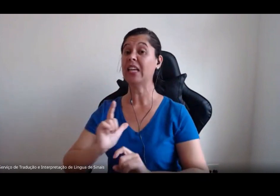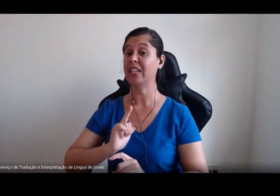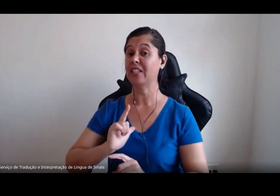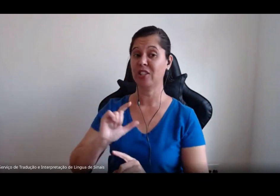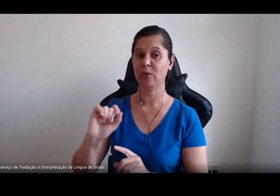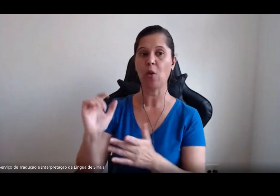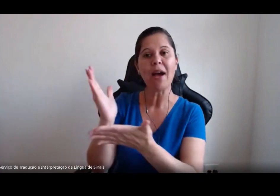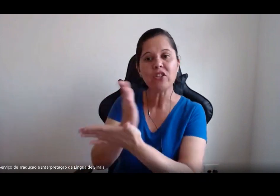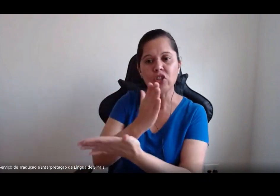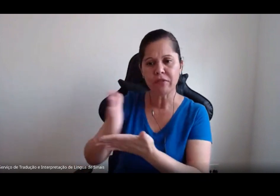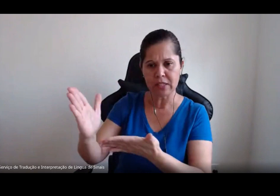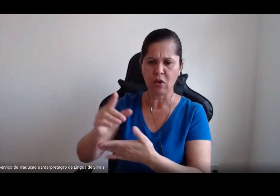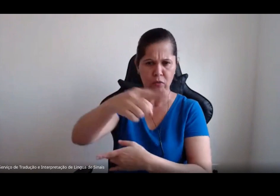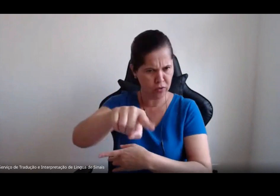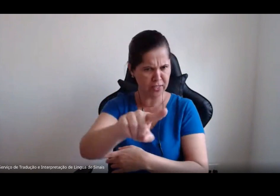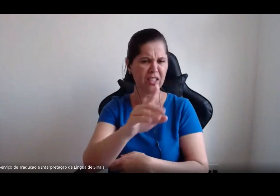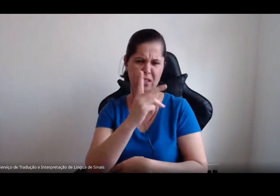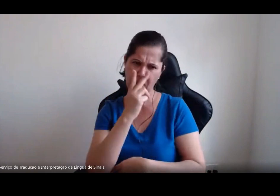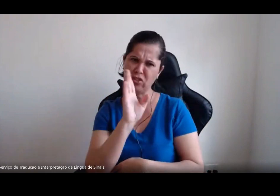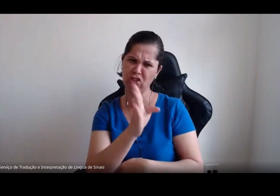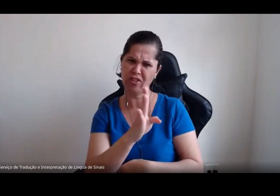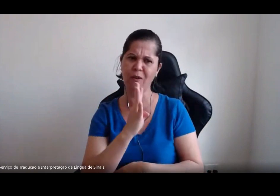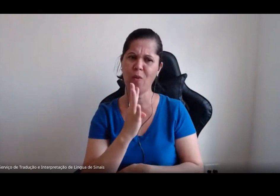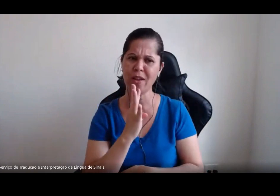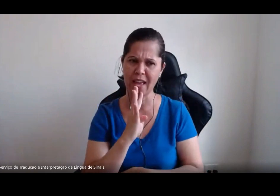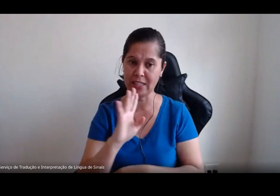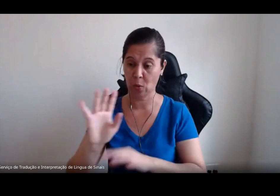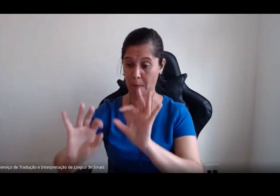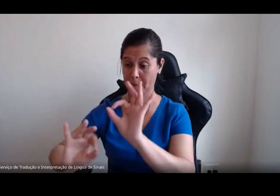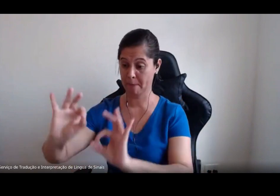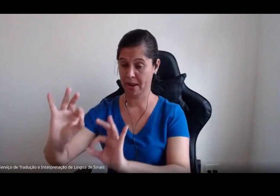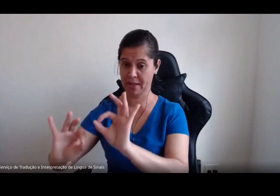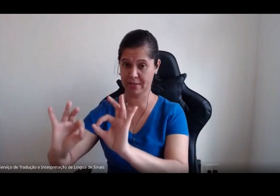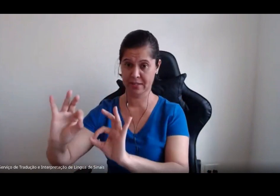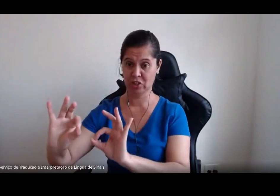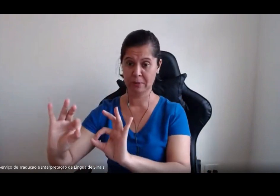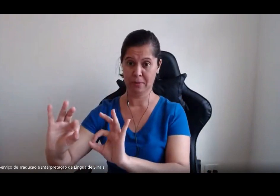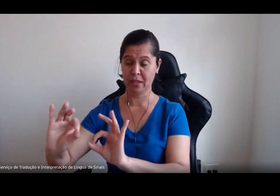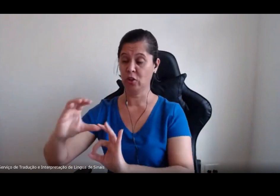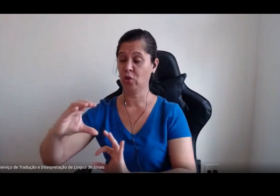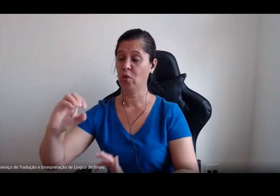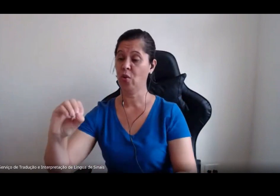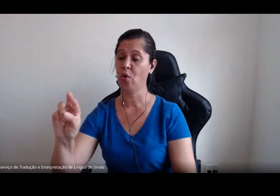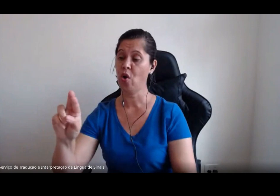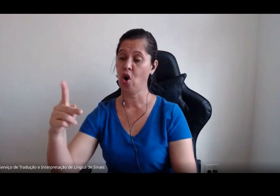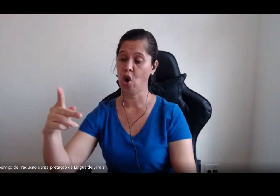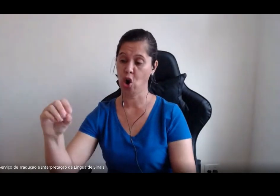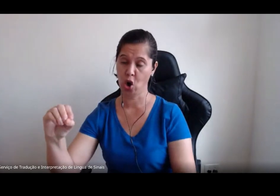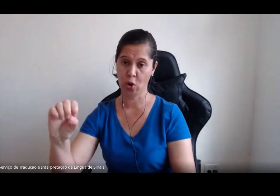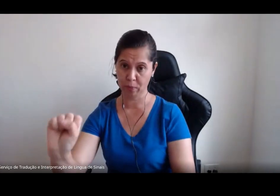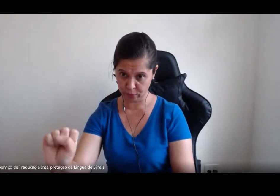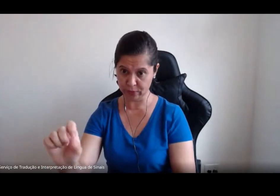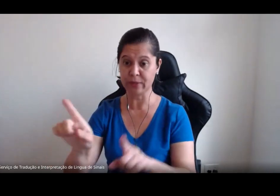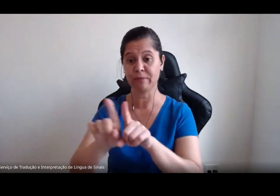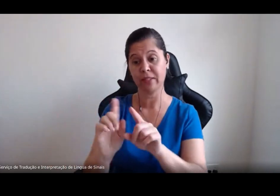E se dividia, tradicionalmente, vocês já devem ter até ouvido falar isso, se dividia o planejamento em planejamento de corpus e